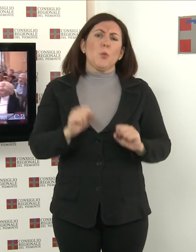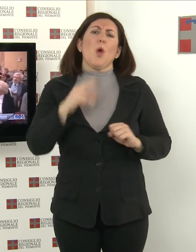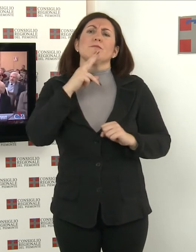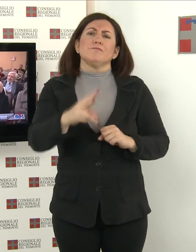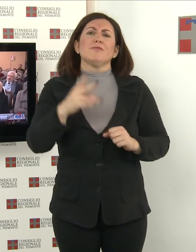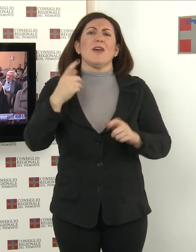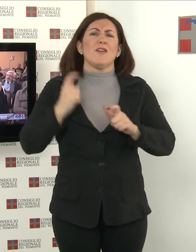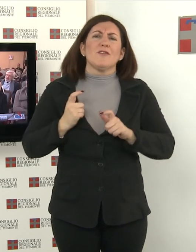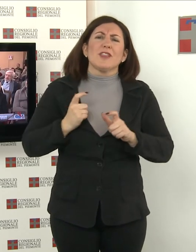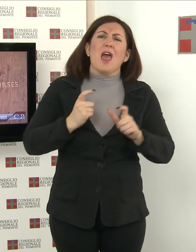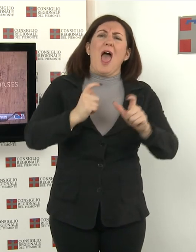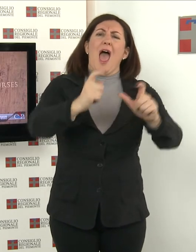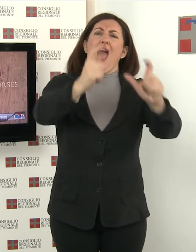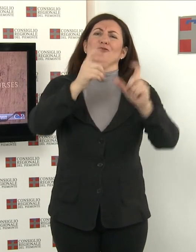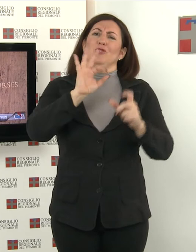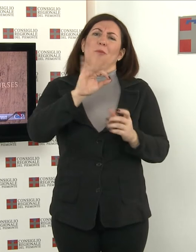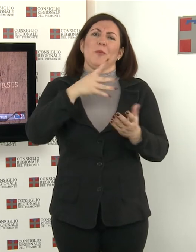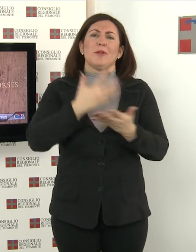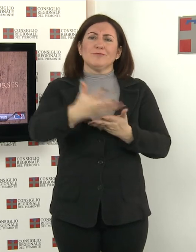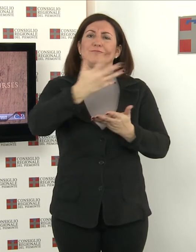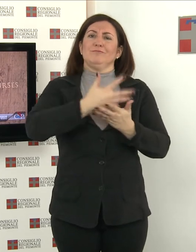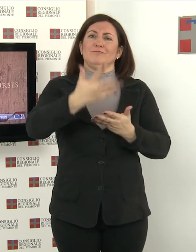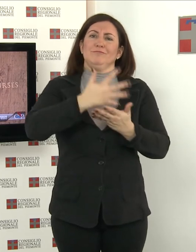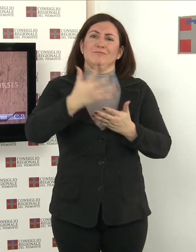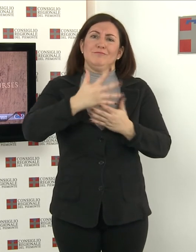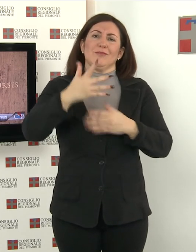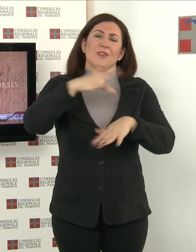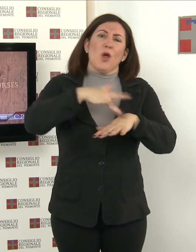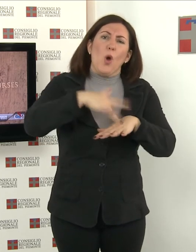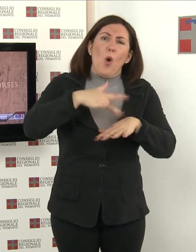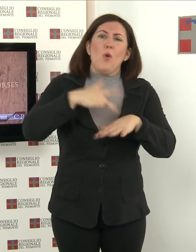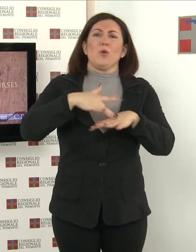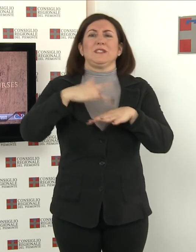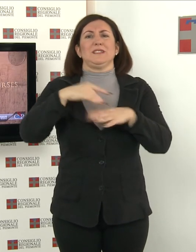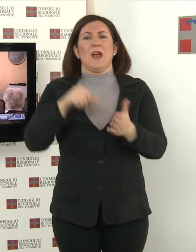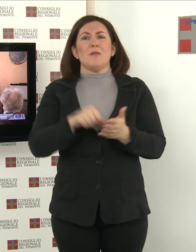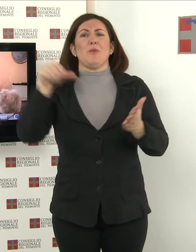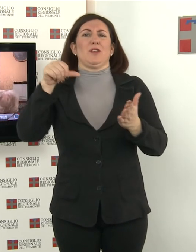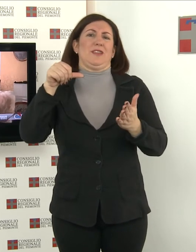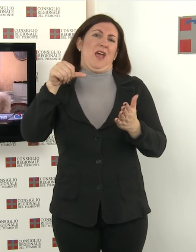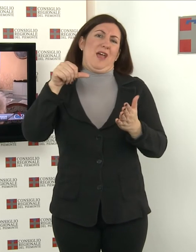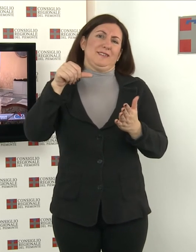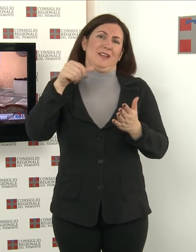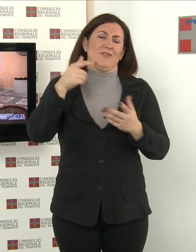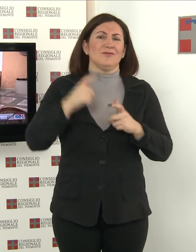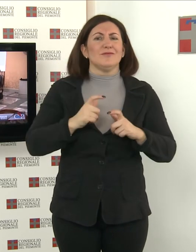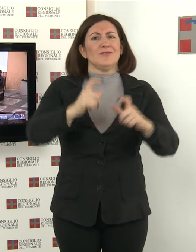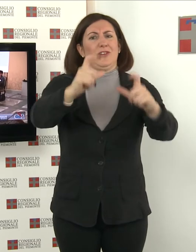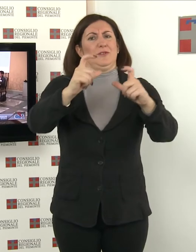Viaggio al centro del racconto dell'utilità dell'ance de voyage Dan song prop P scritto nel 700 da